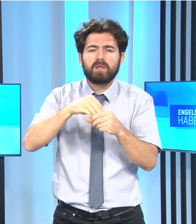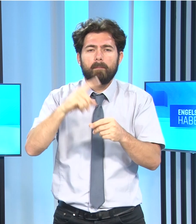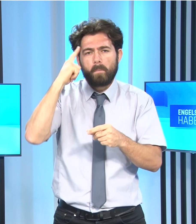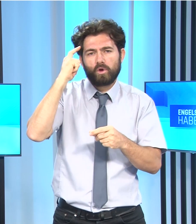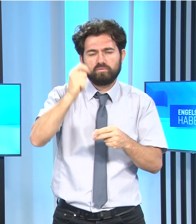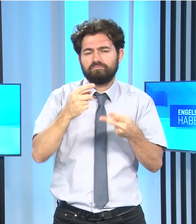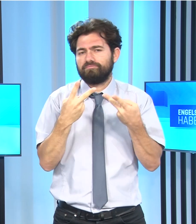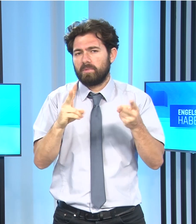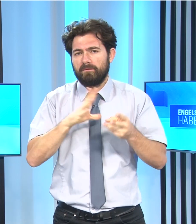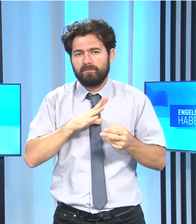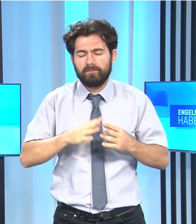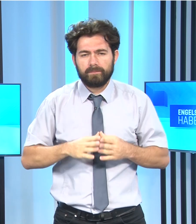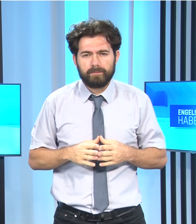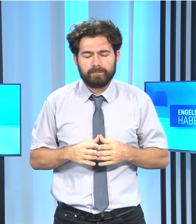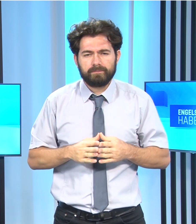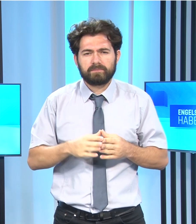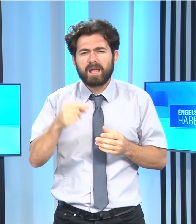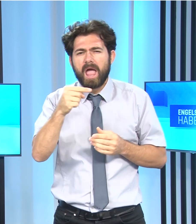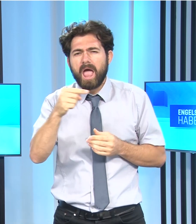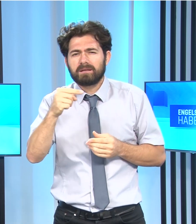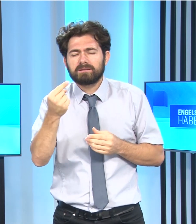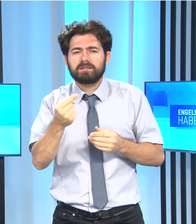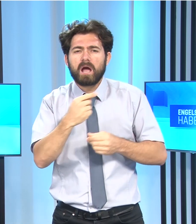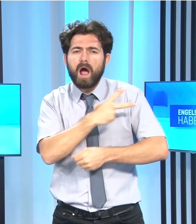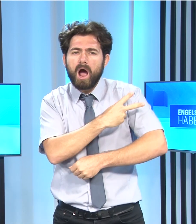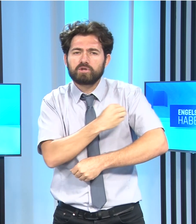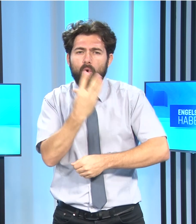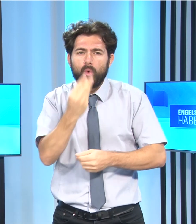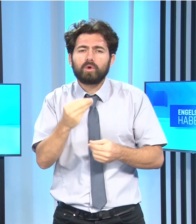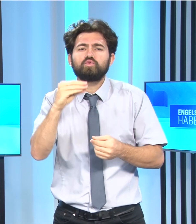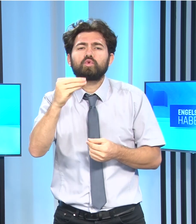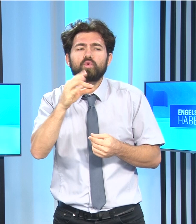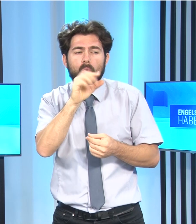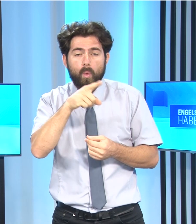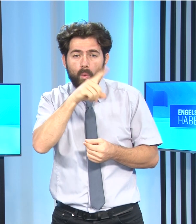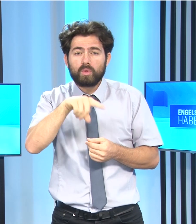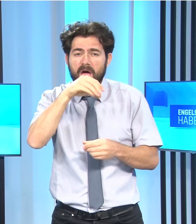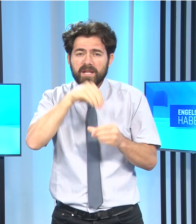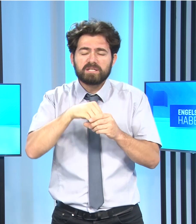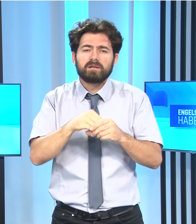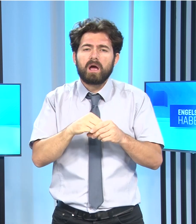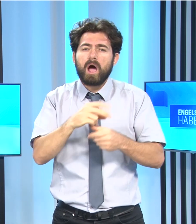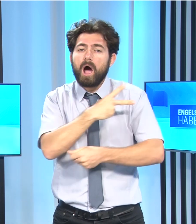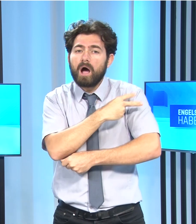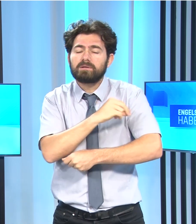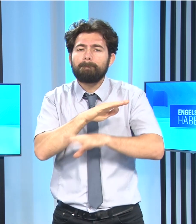başvuruda bulunabilecek. Eksik aşısı olan çocukların aşılarının tamamlanması için